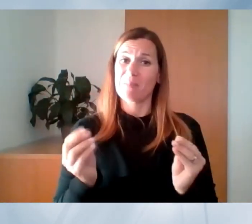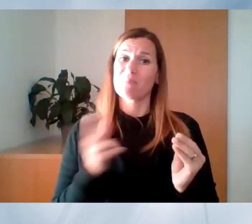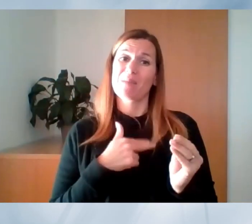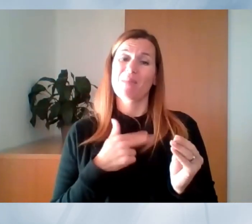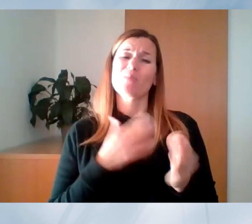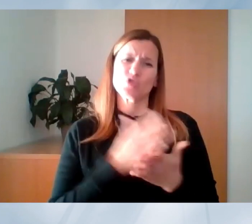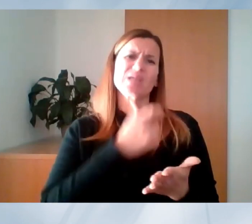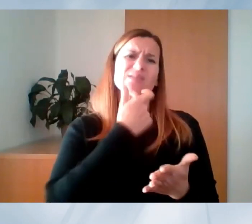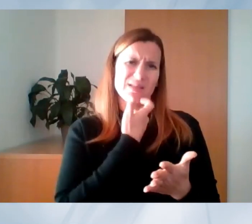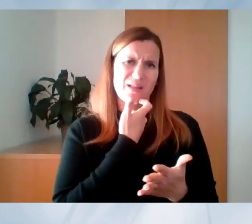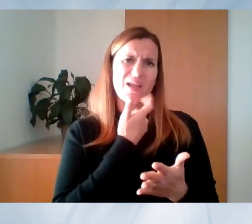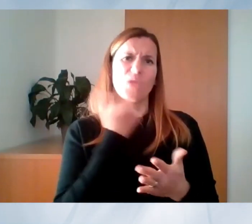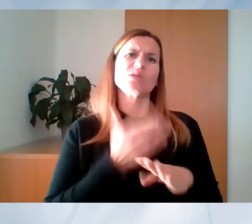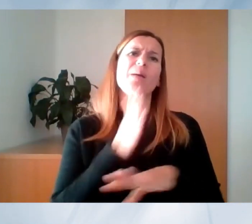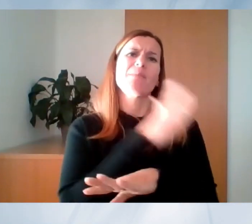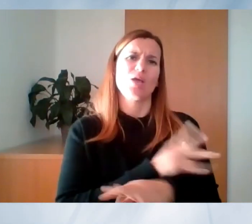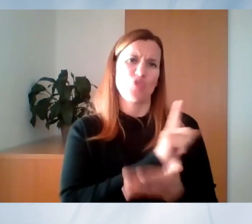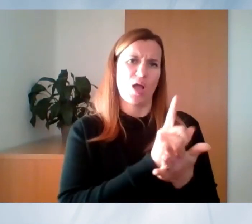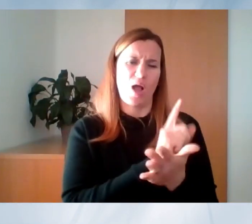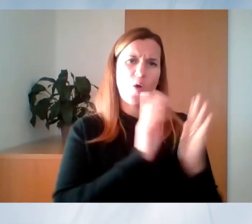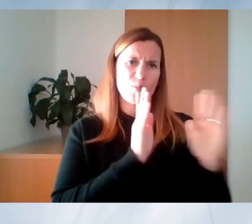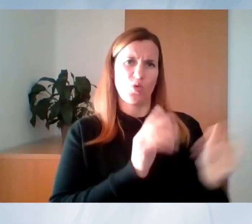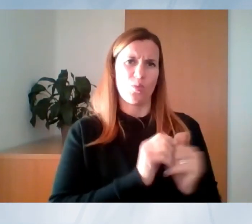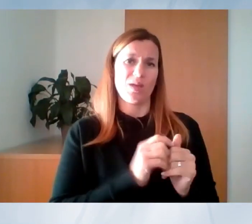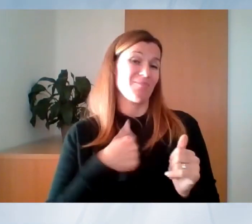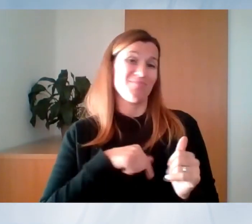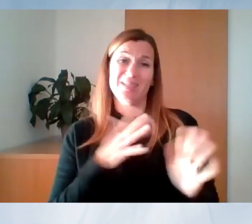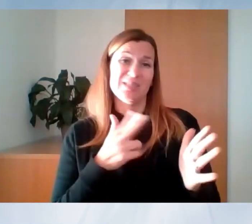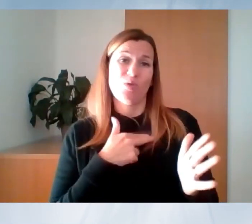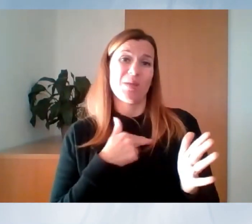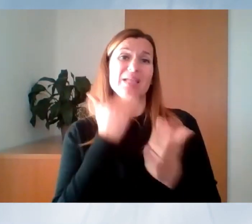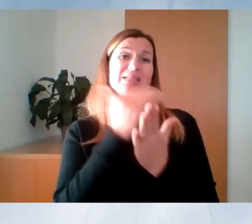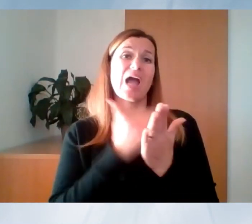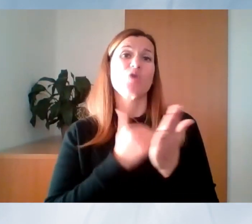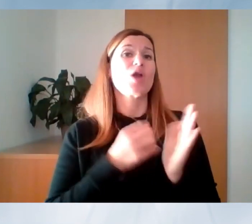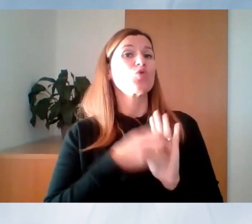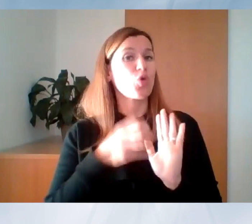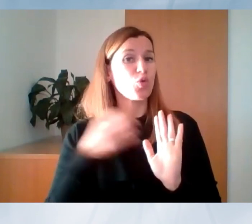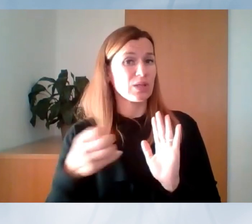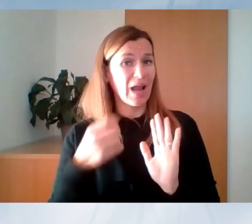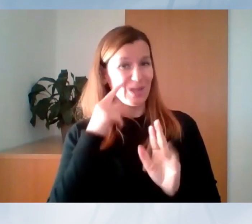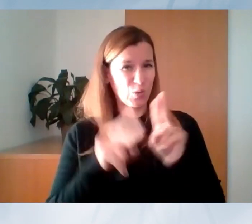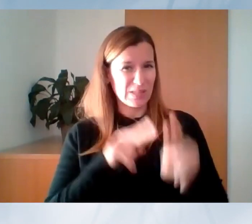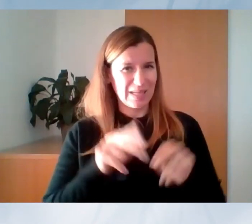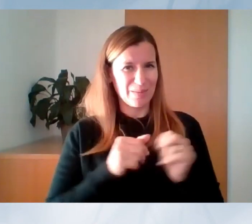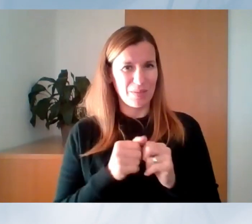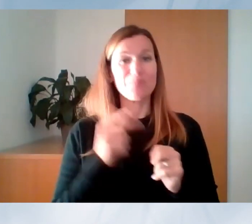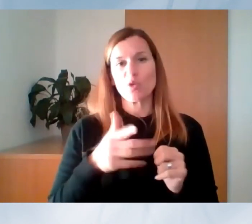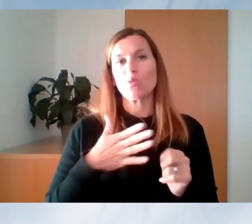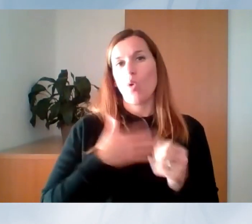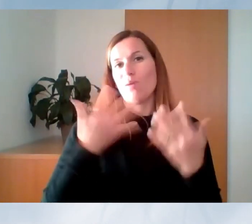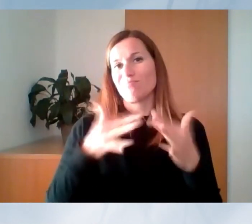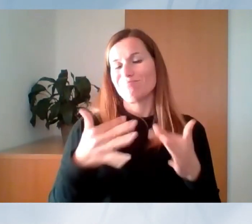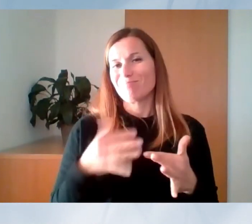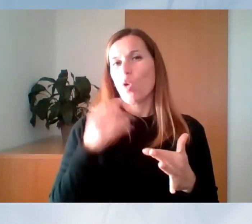pripovedujem, imamo pa zastarel iz prejšnjega obdobja kot tak, ker nismo imeli zakona o dolgotrajni oskrbi. No, to je bilo nekaj